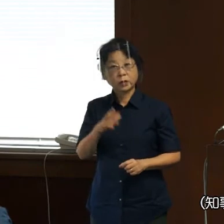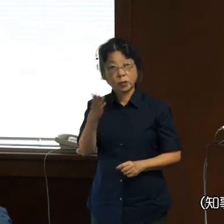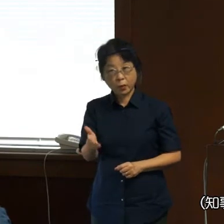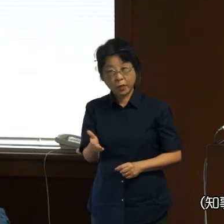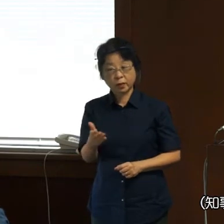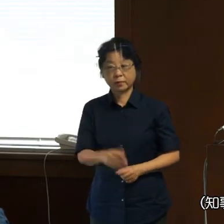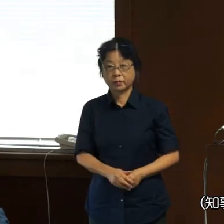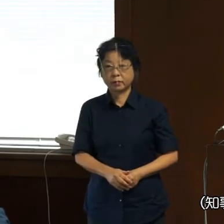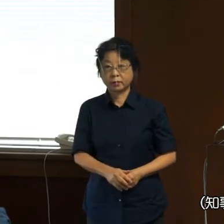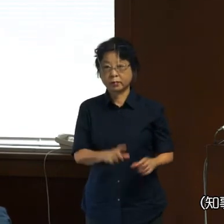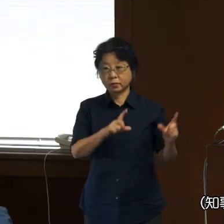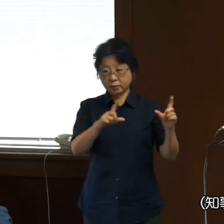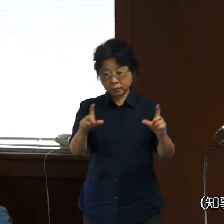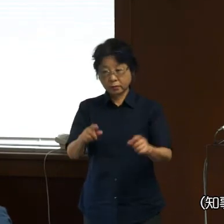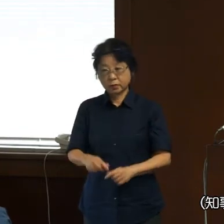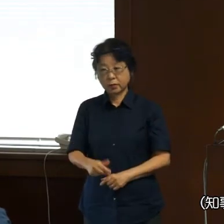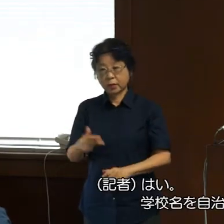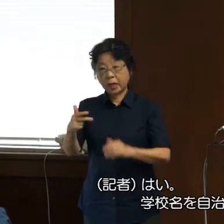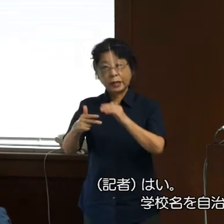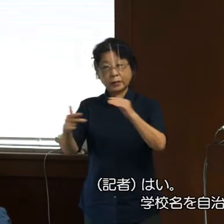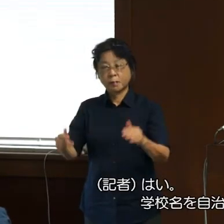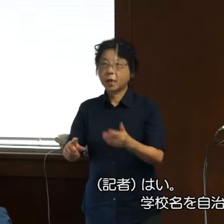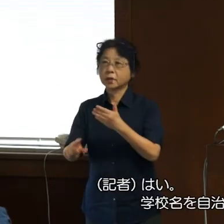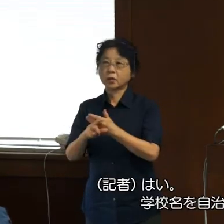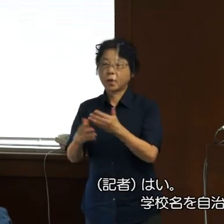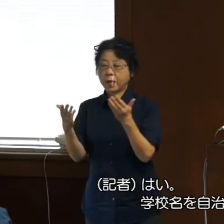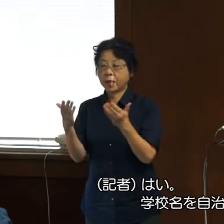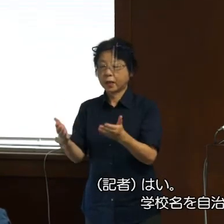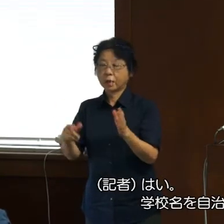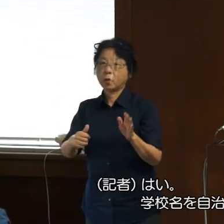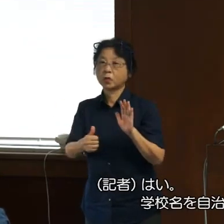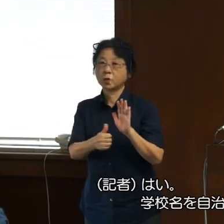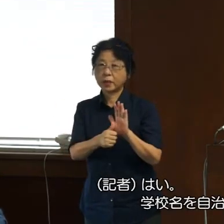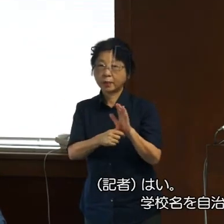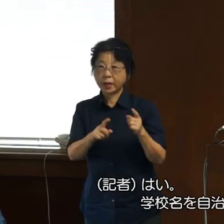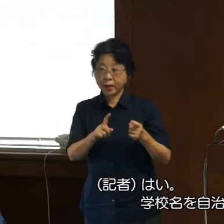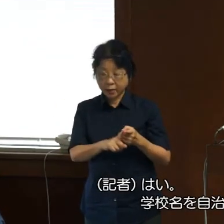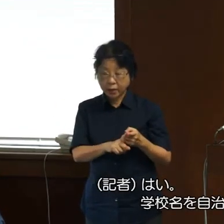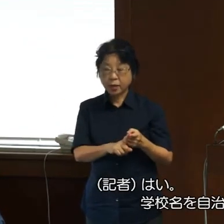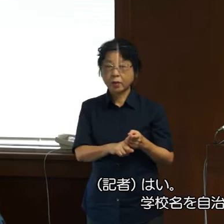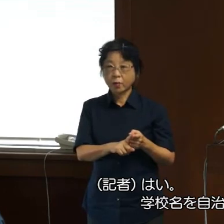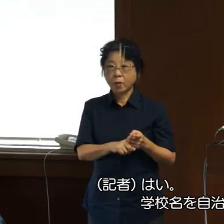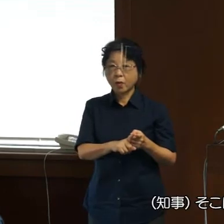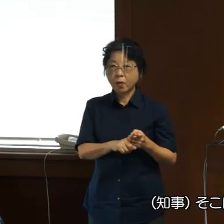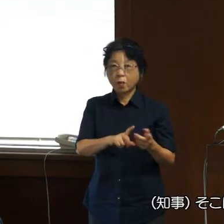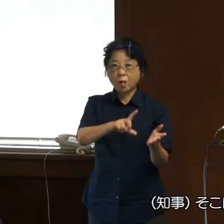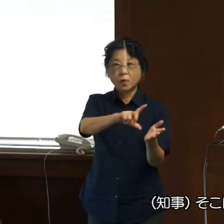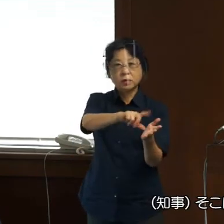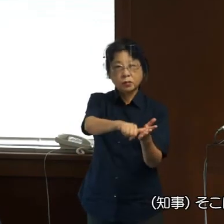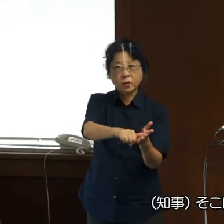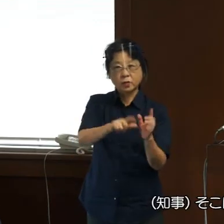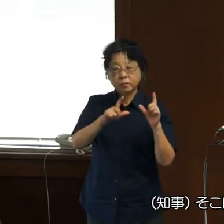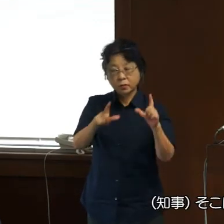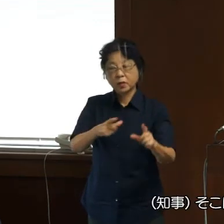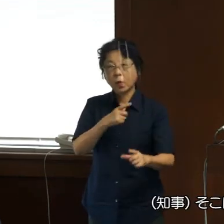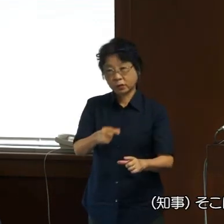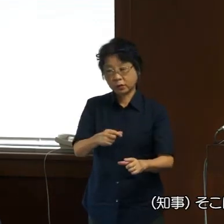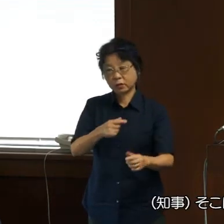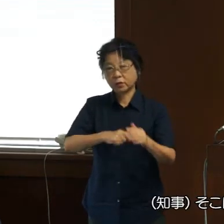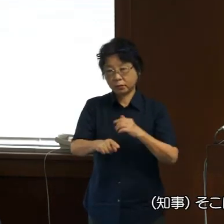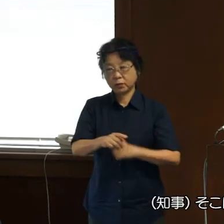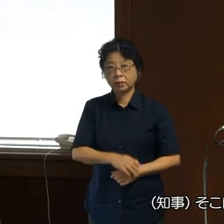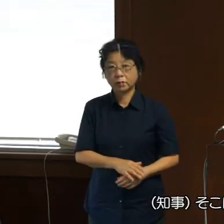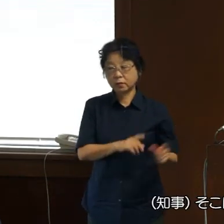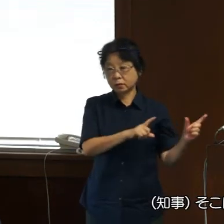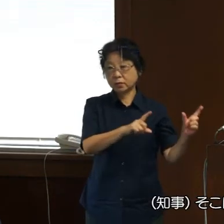か。 施設名、 はい、学校名を、自治体の方に連絡してほしいと。 そこは連